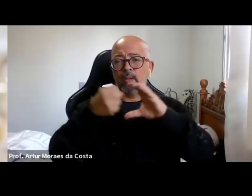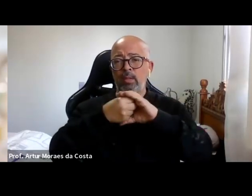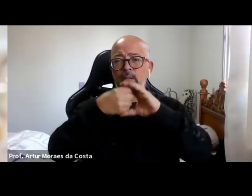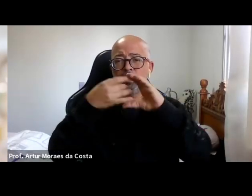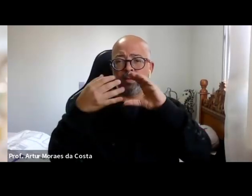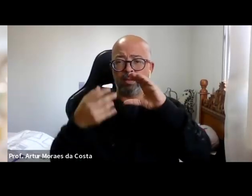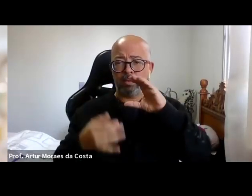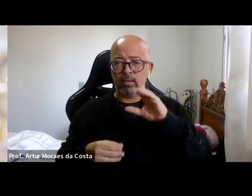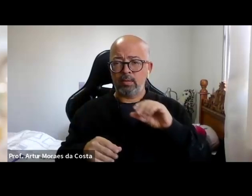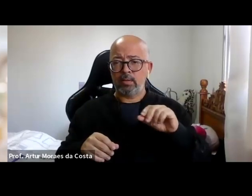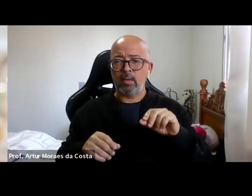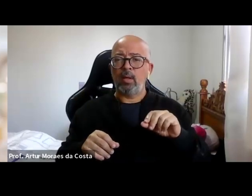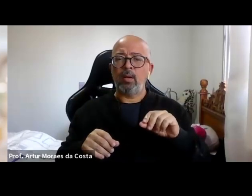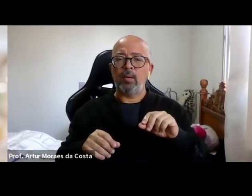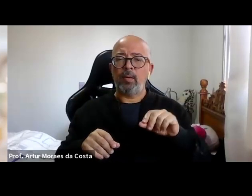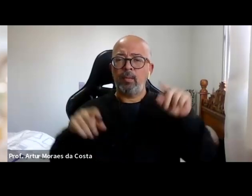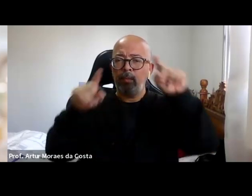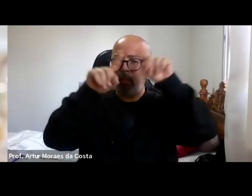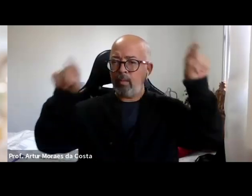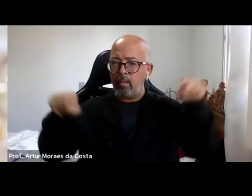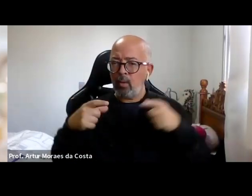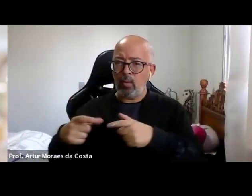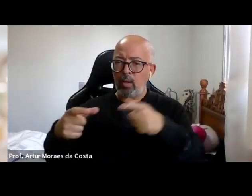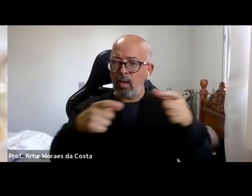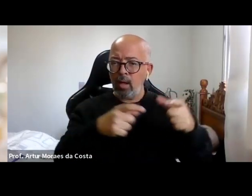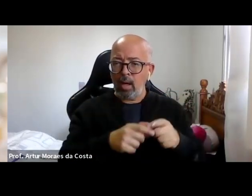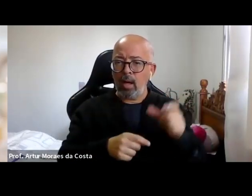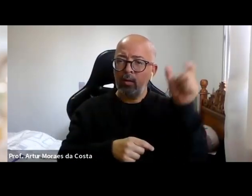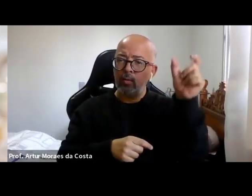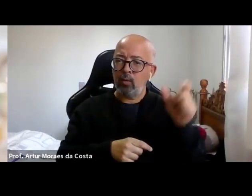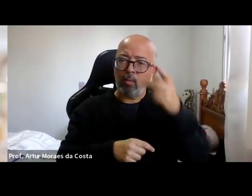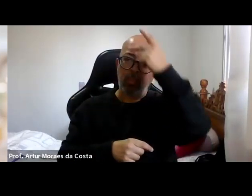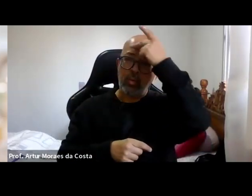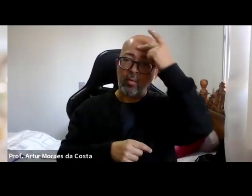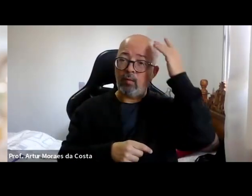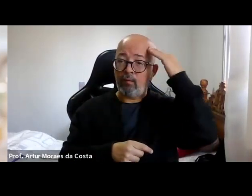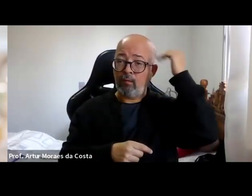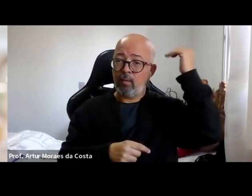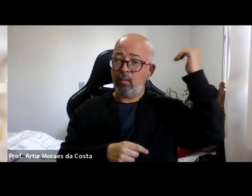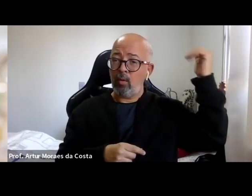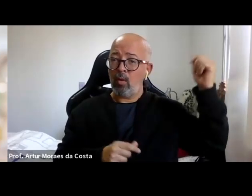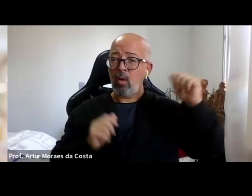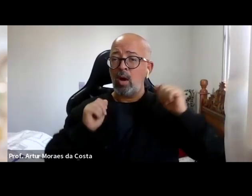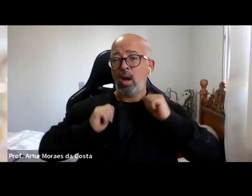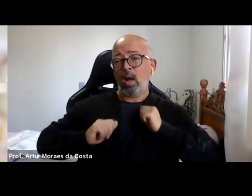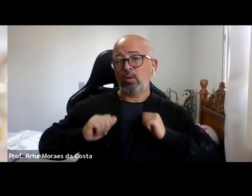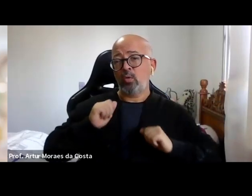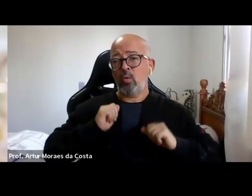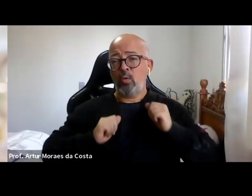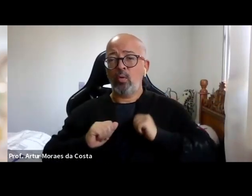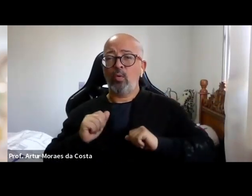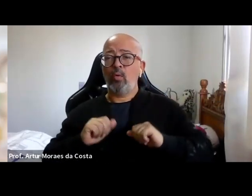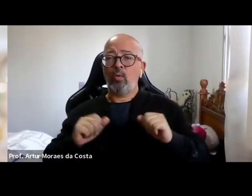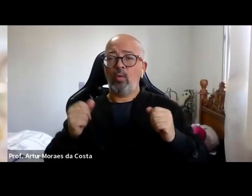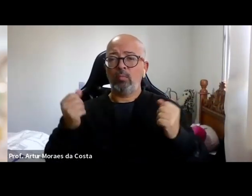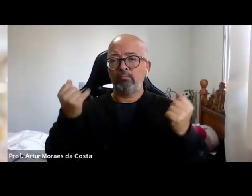actores todos los acontecimientos importantes la las las noticias aunque no sean vividos personalmente por